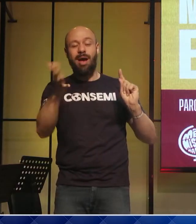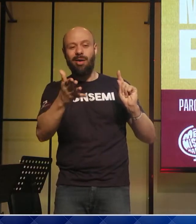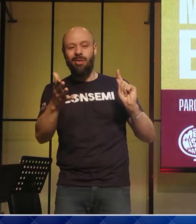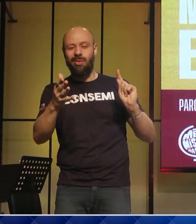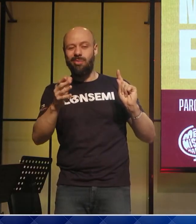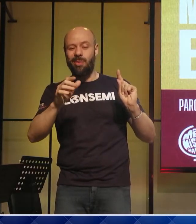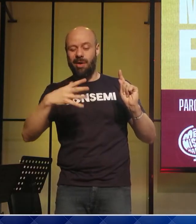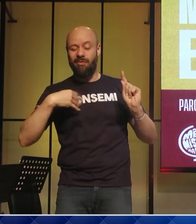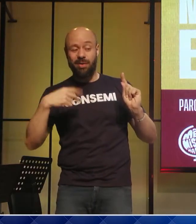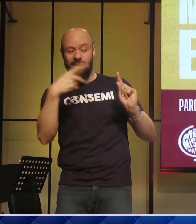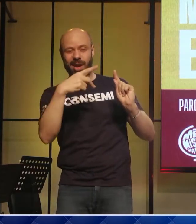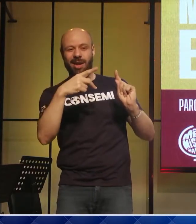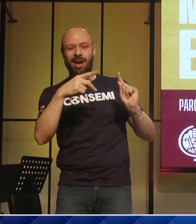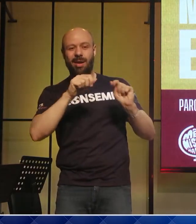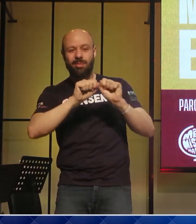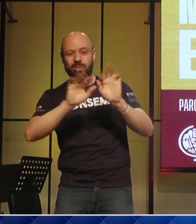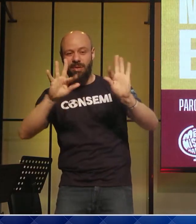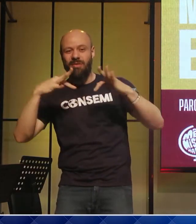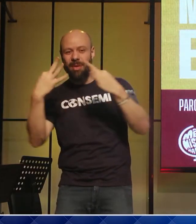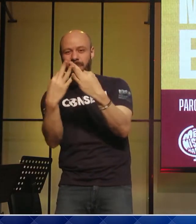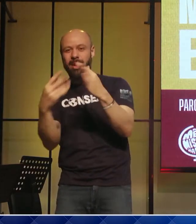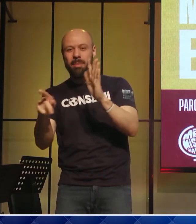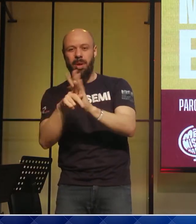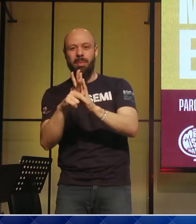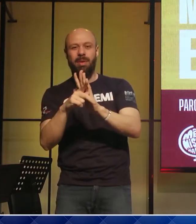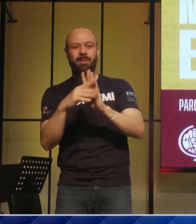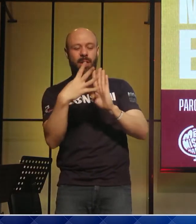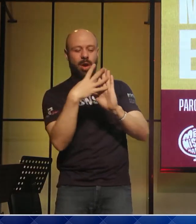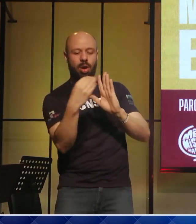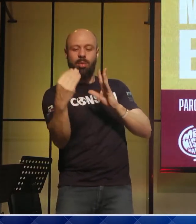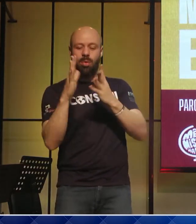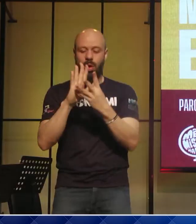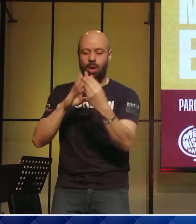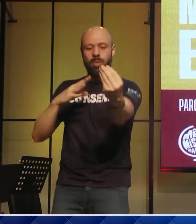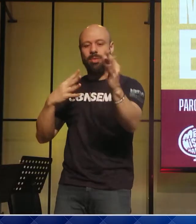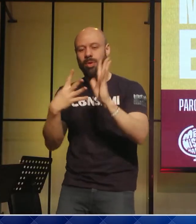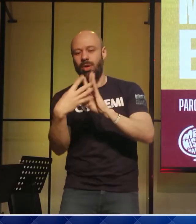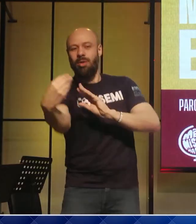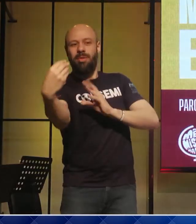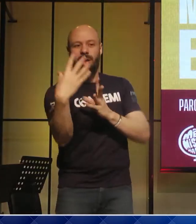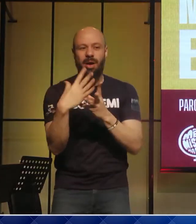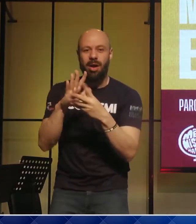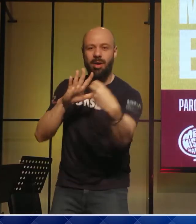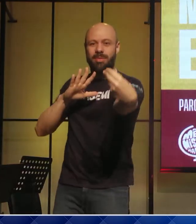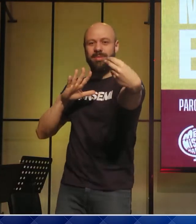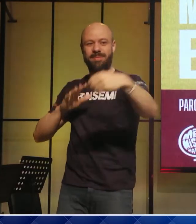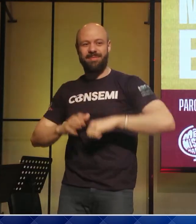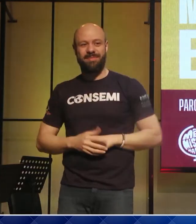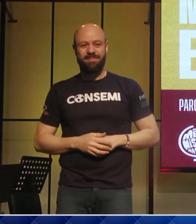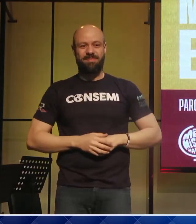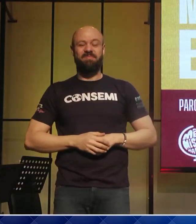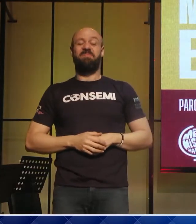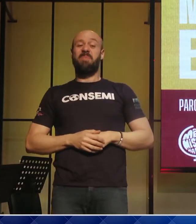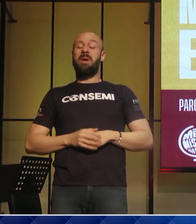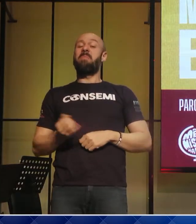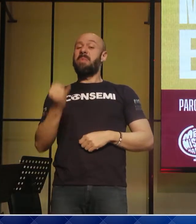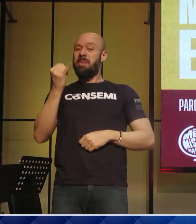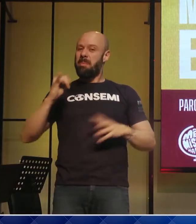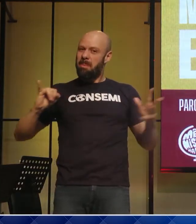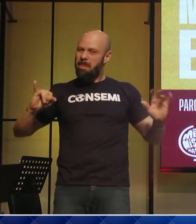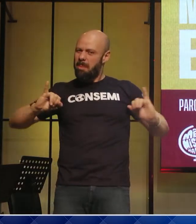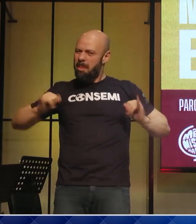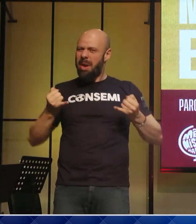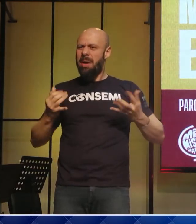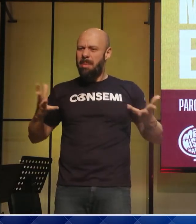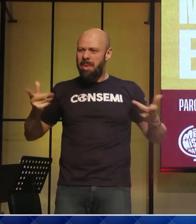eu queria deixar claro para você que vocês têm um privilégio de estar aqui. Que Deus